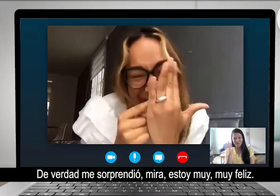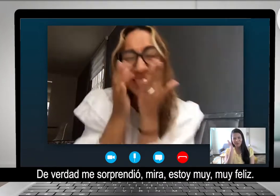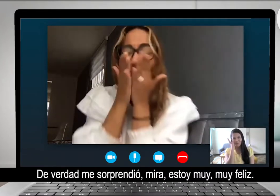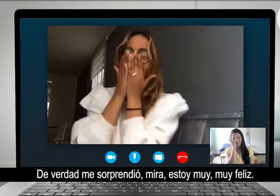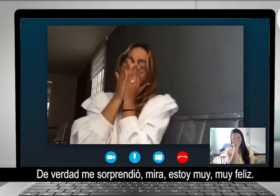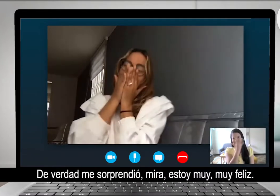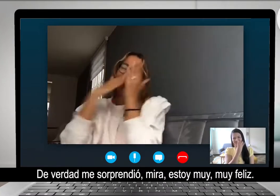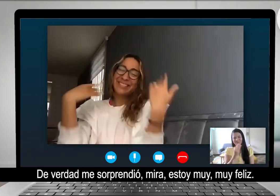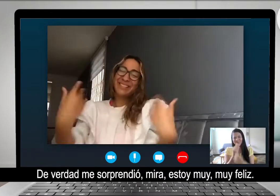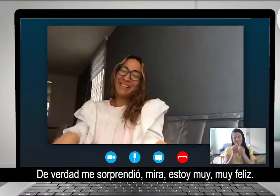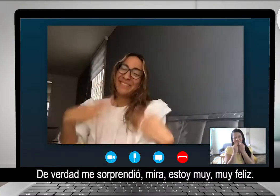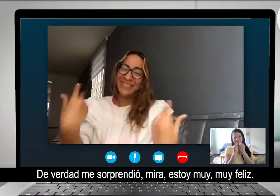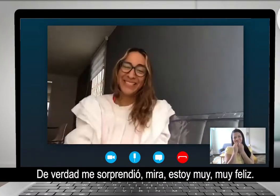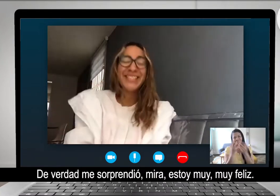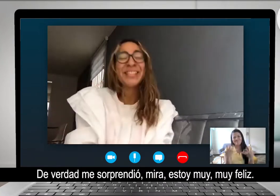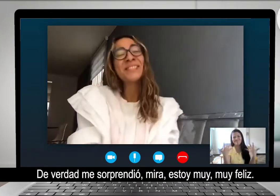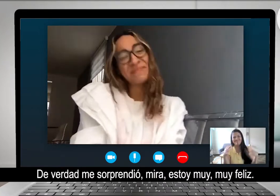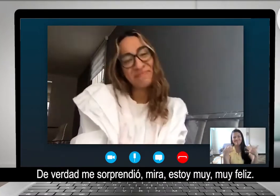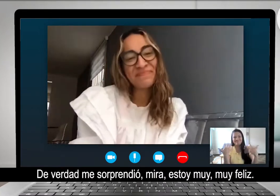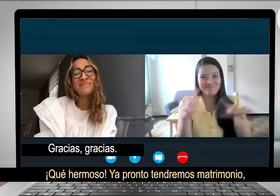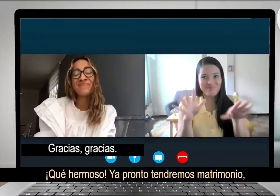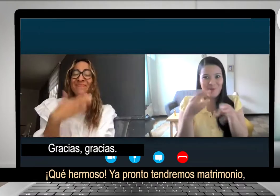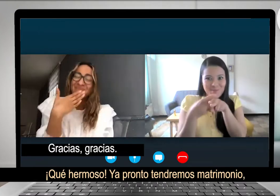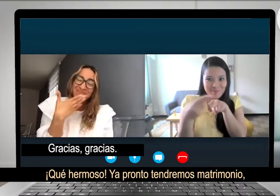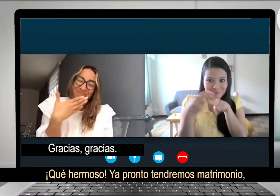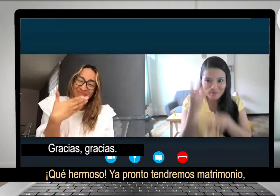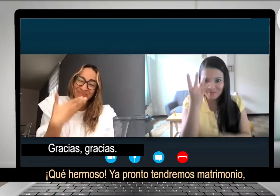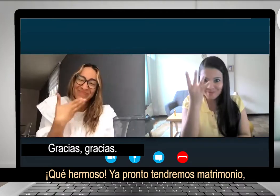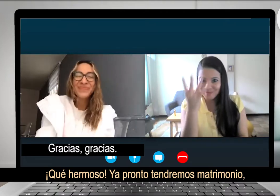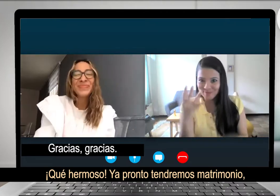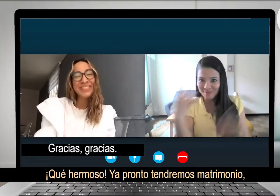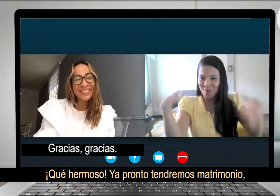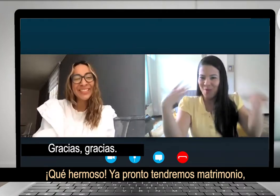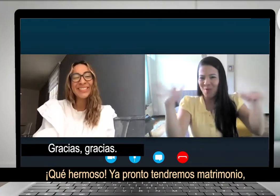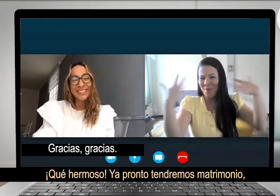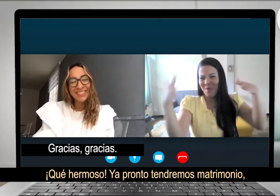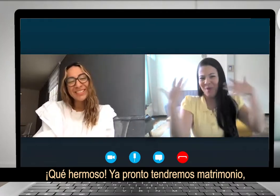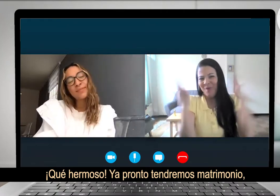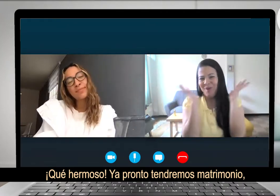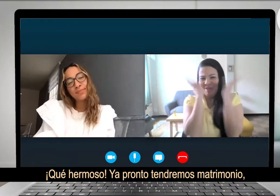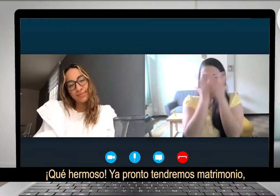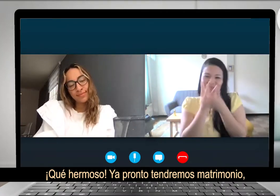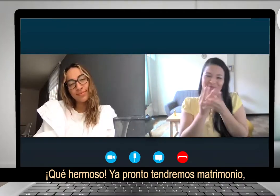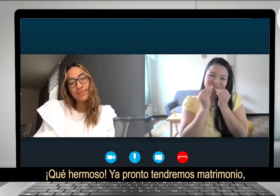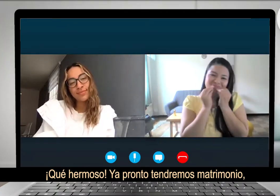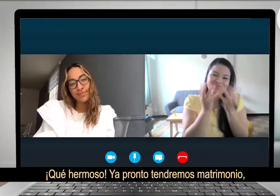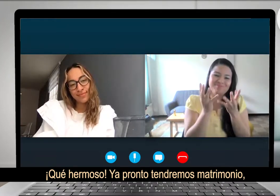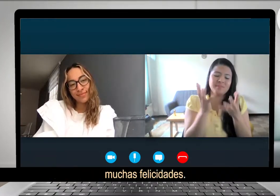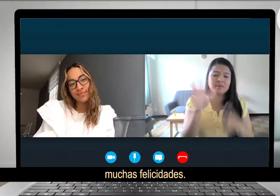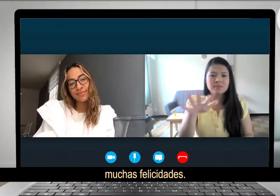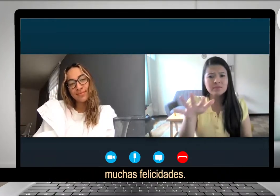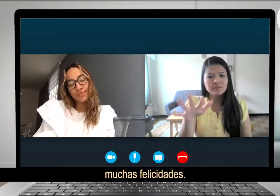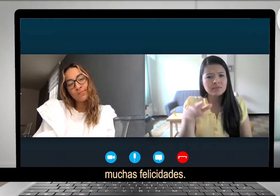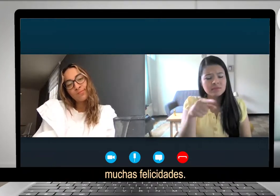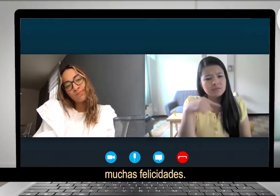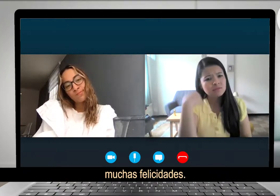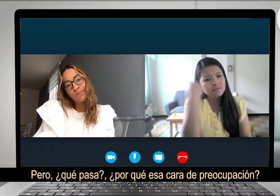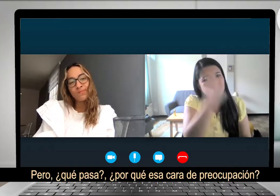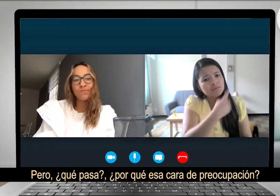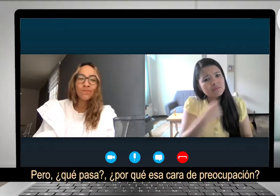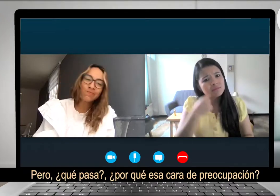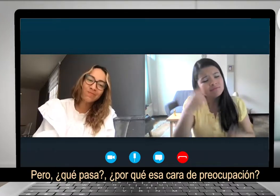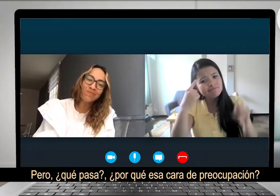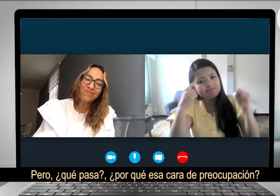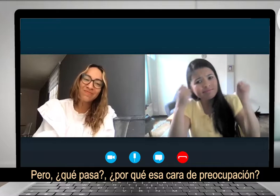sorprendió. Mira, estoy muy, muy feliz. ¡Qué hermoso! Ya pronto tendremos matrimonio. Muchas